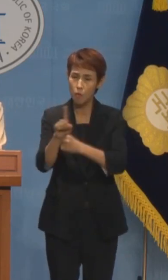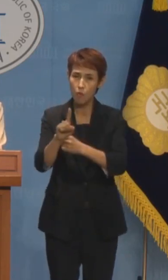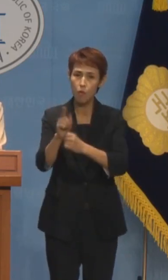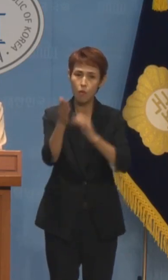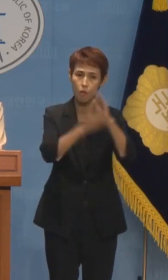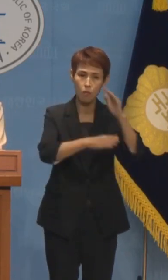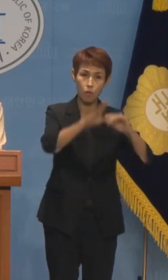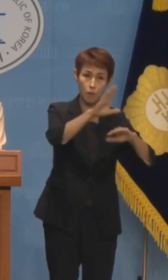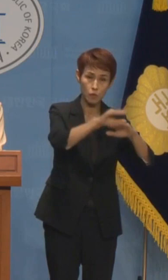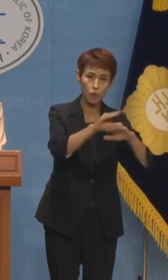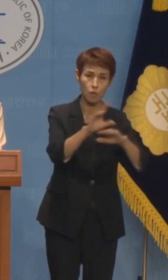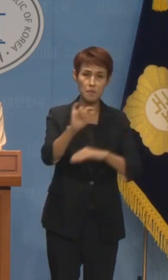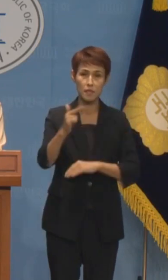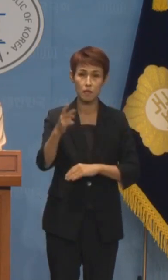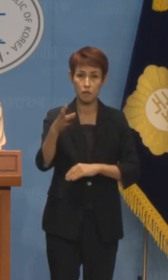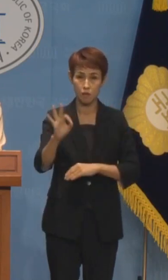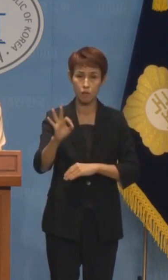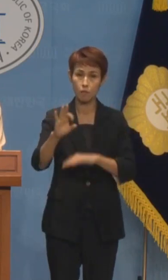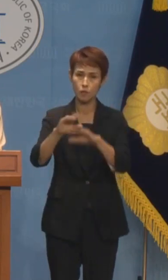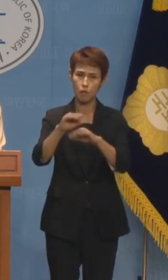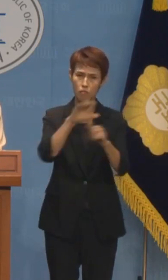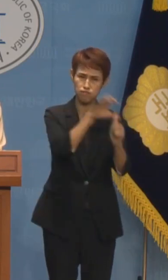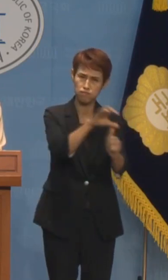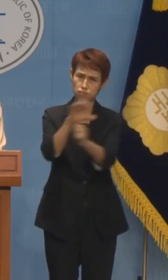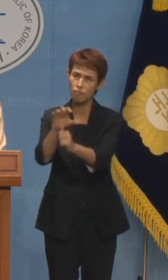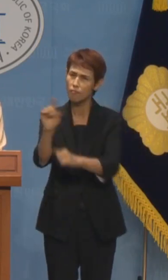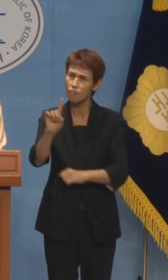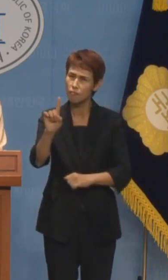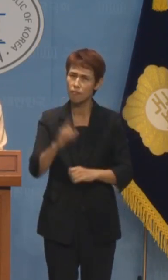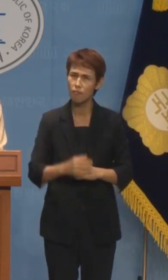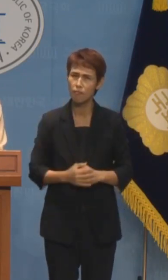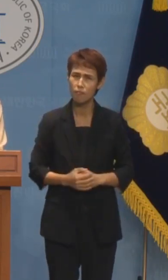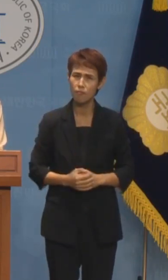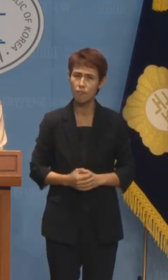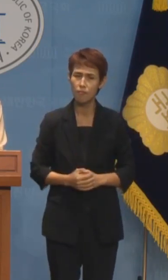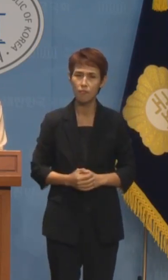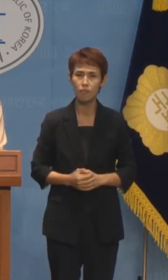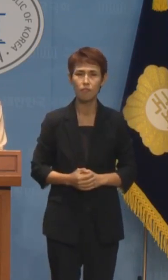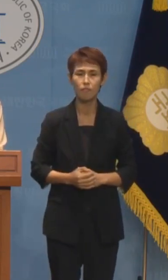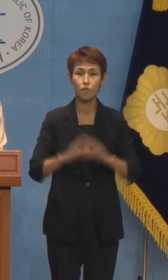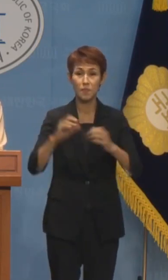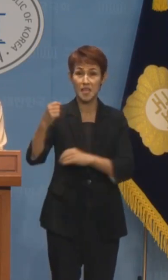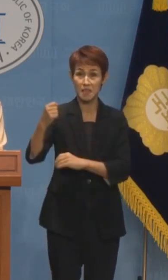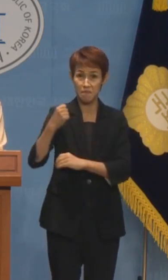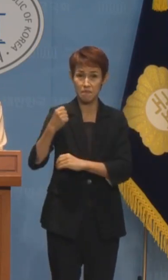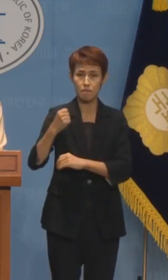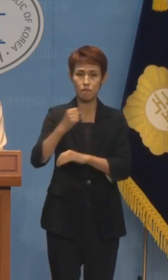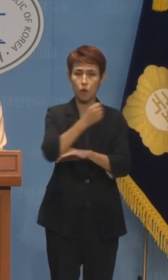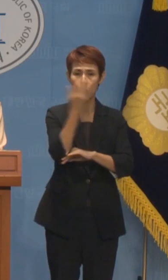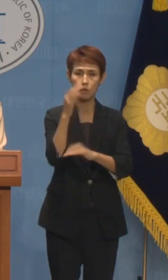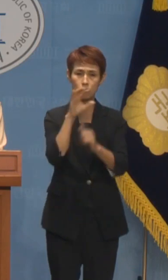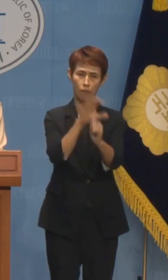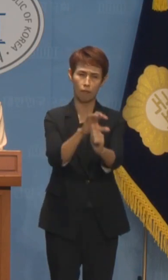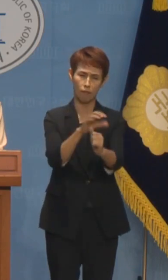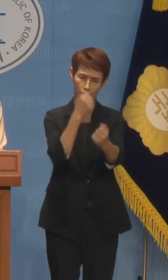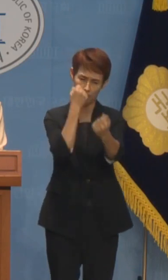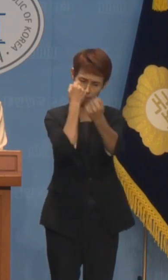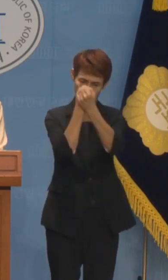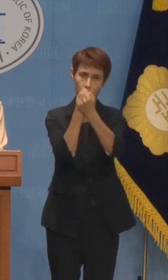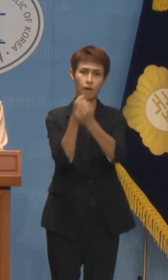장과 민형 방송인가 국민의 힘의 언론 탄압이 점점